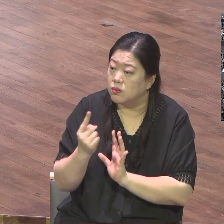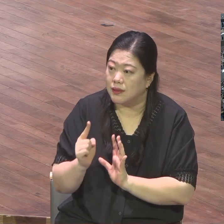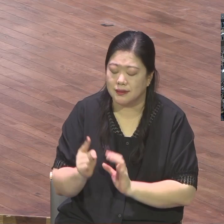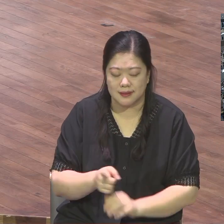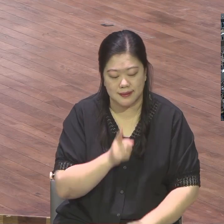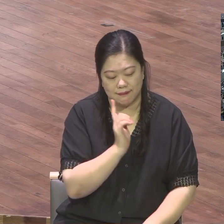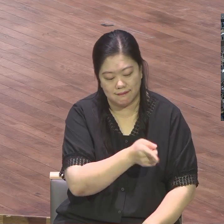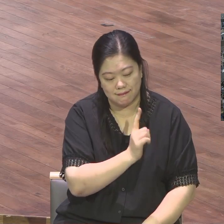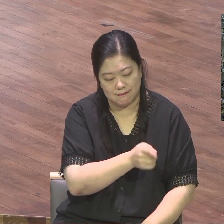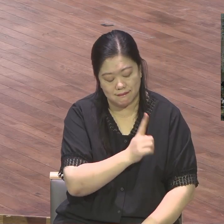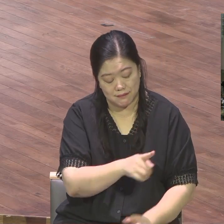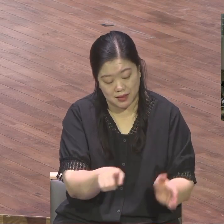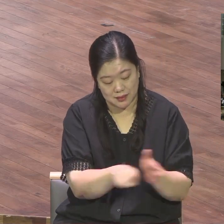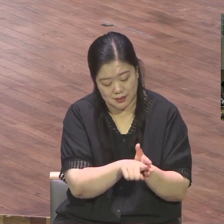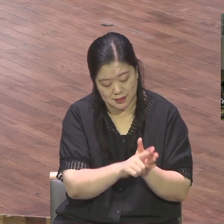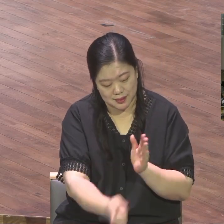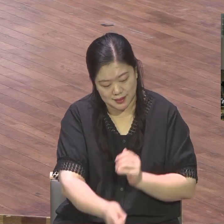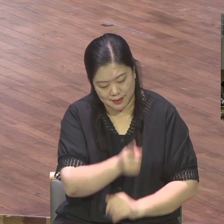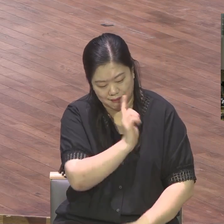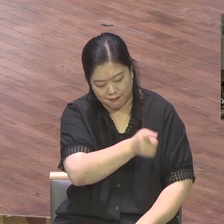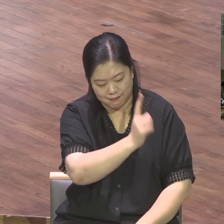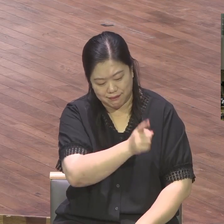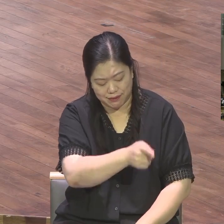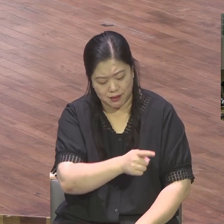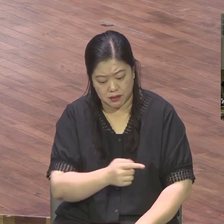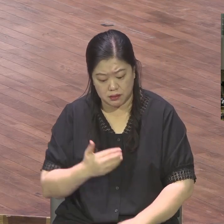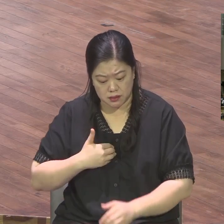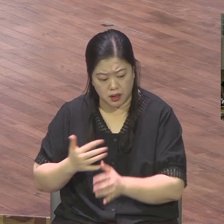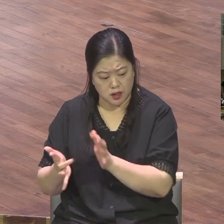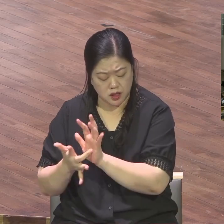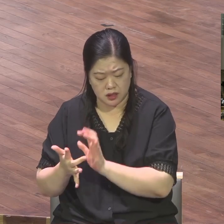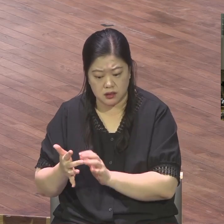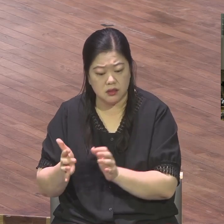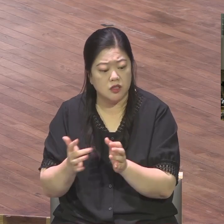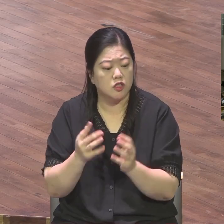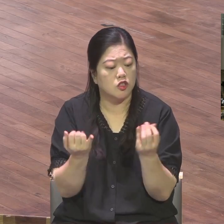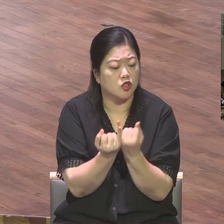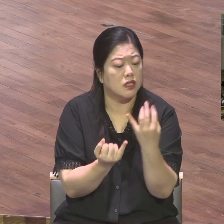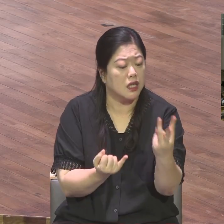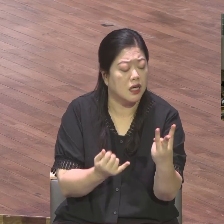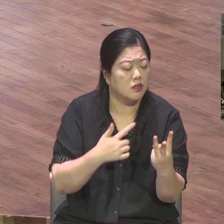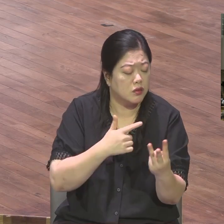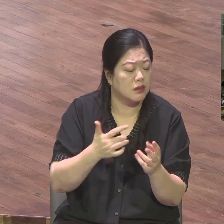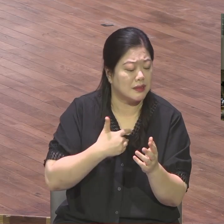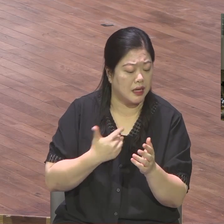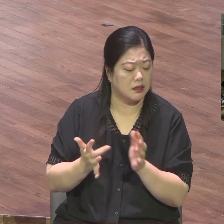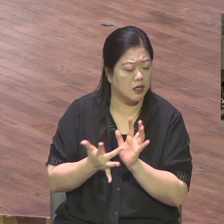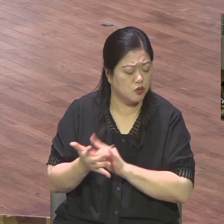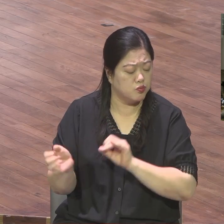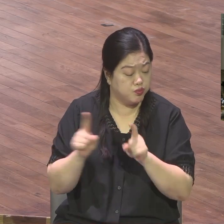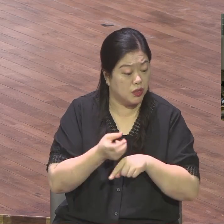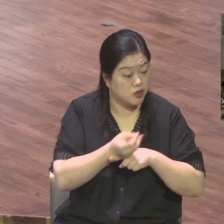것을 꾸짖으시니 이는 자기가 살아난 것을 본 자들의 말을 믿지 아니함이라.